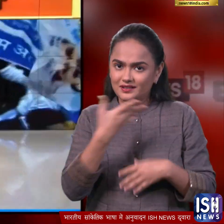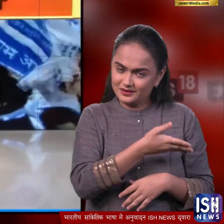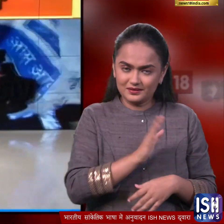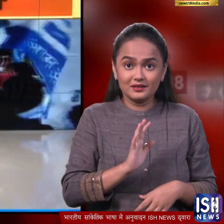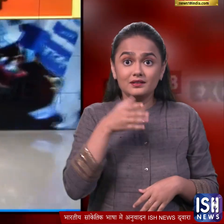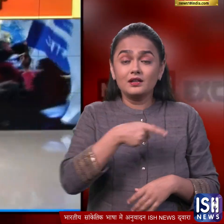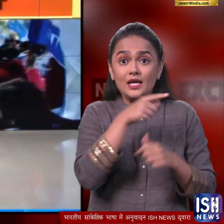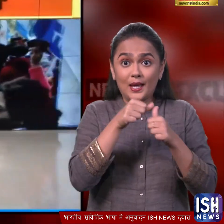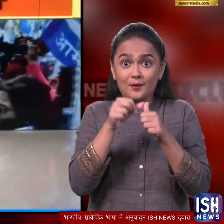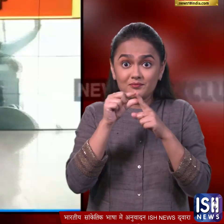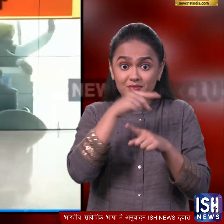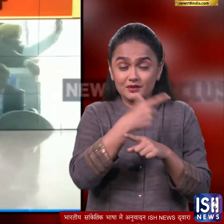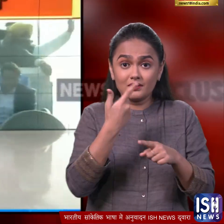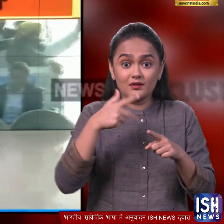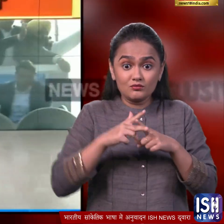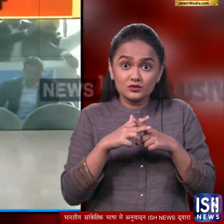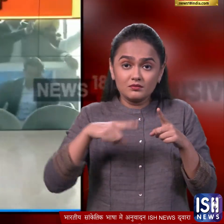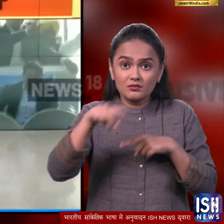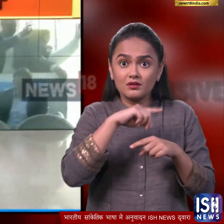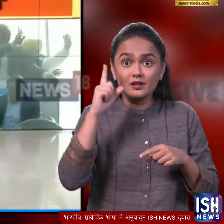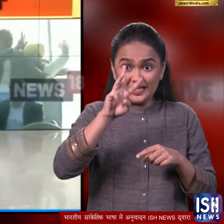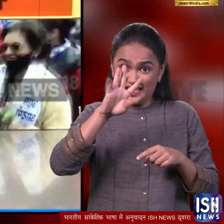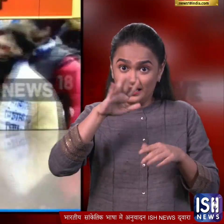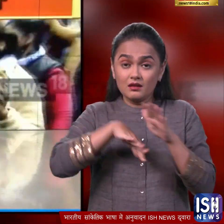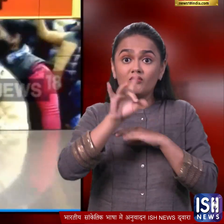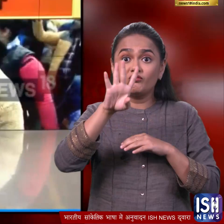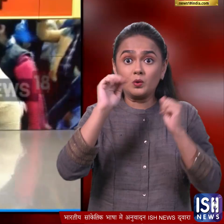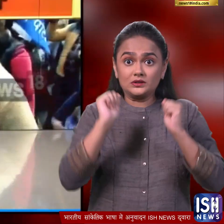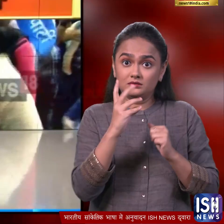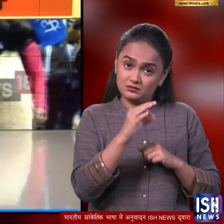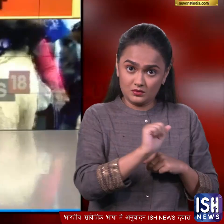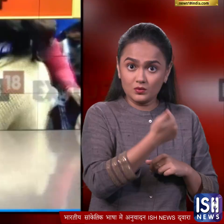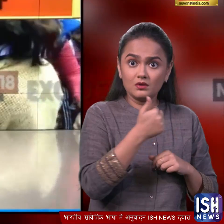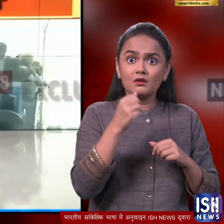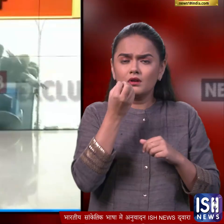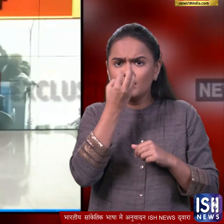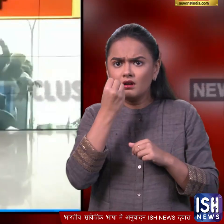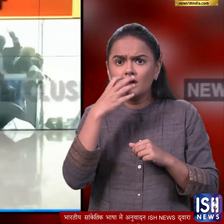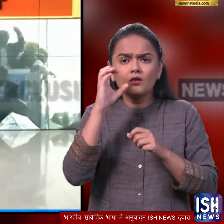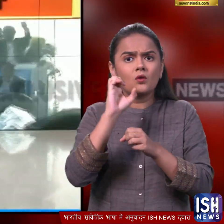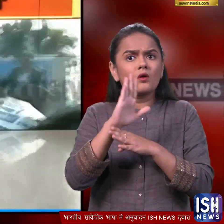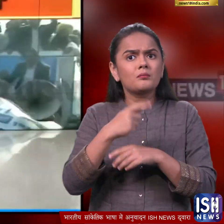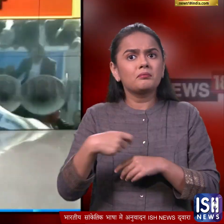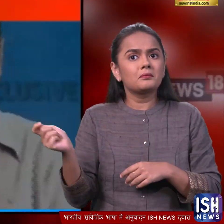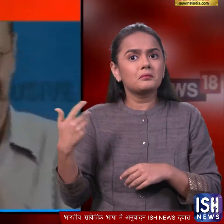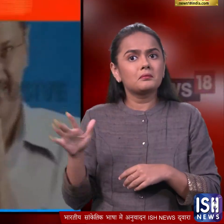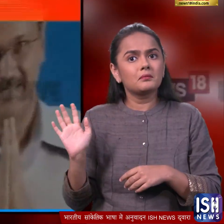उलटफेर करके आम आदमी पार्टी ने नगर निगम की 35 में 14 सीटें जीती और बीजेपी और कांग्रेस को पीछे छोड़